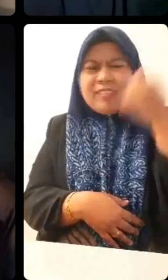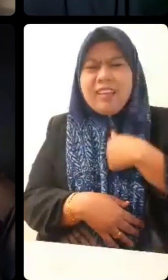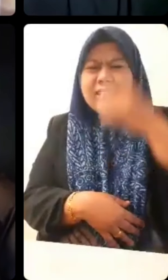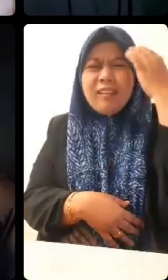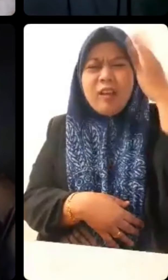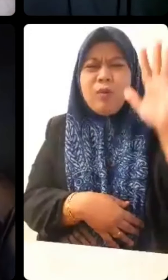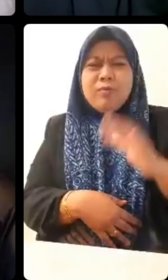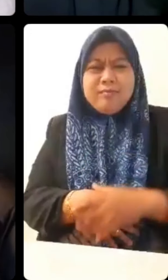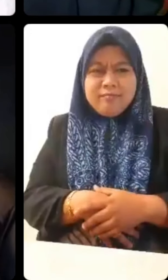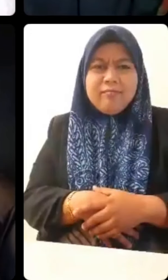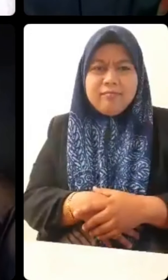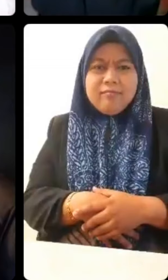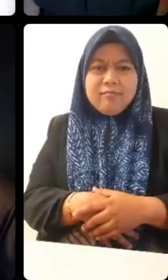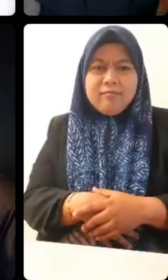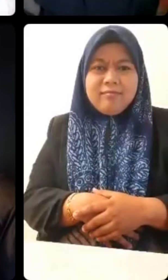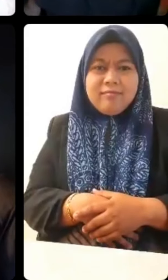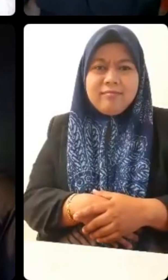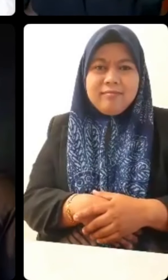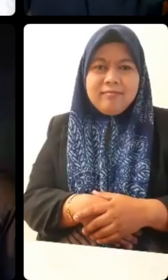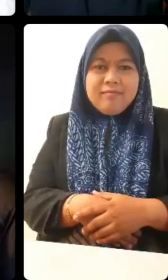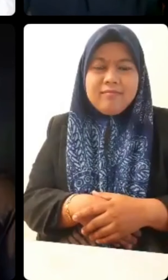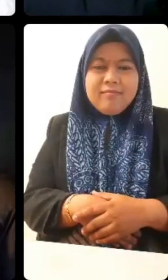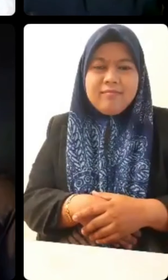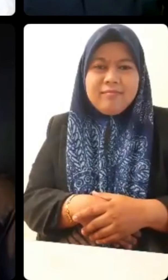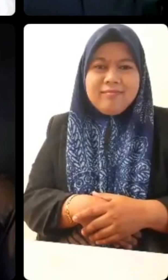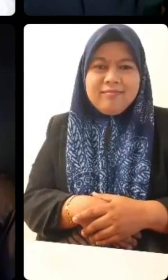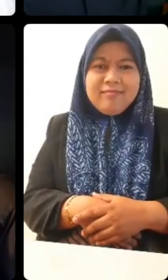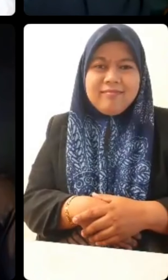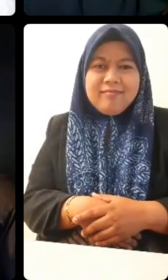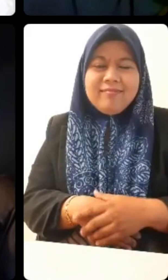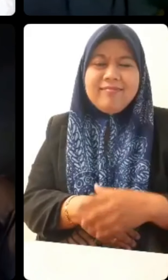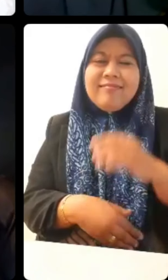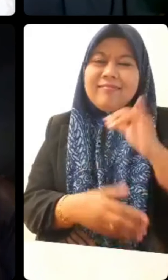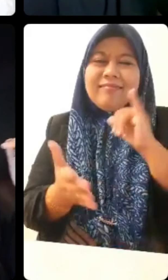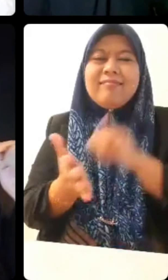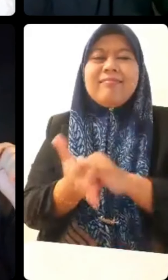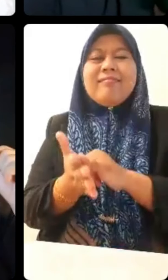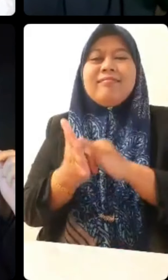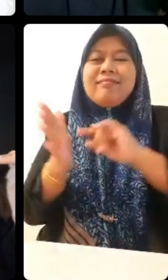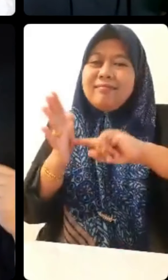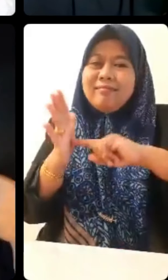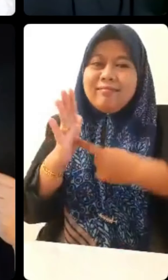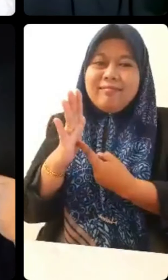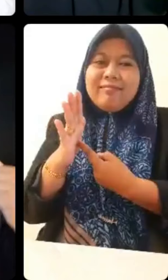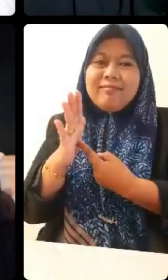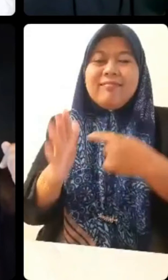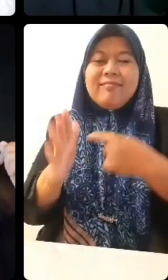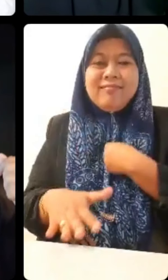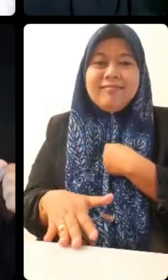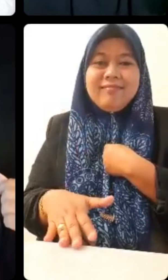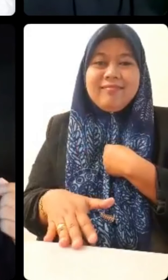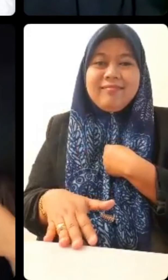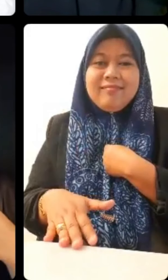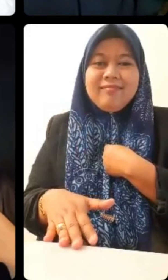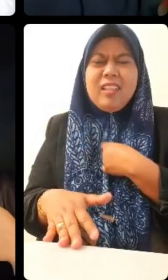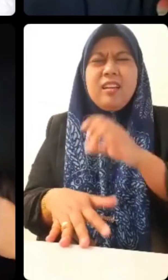Mati akal, tak ada jawapan. So, disitulah bermulanya benda ni, soalan tu dia menyentap hati saya tau.